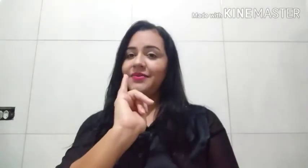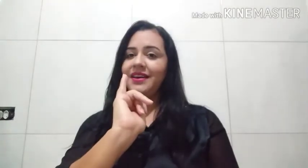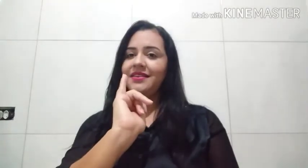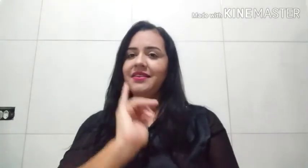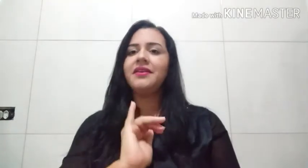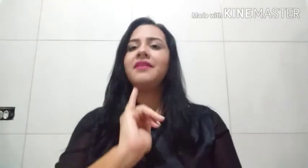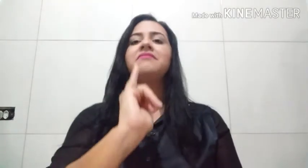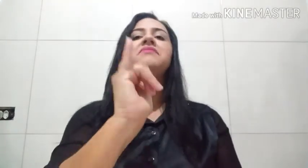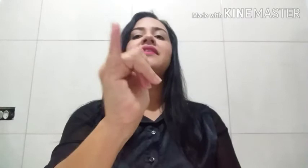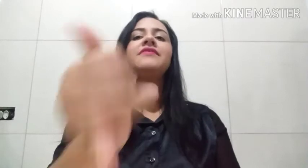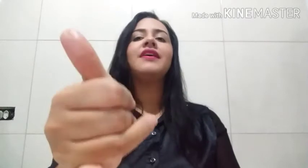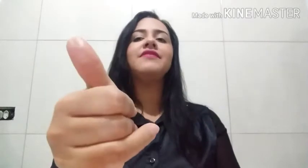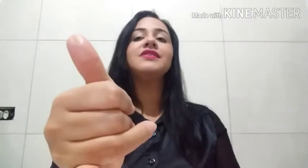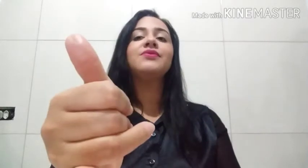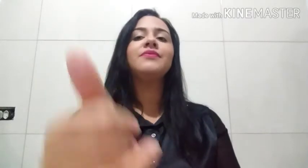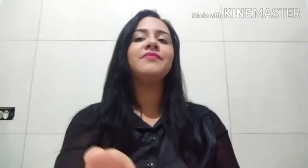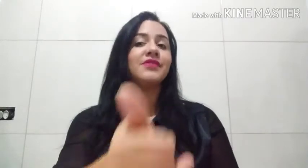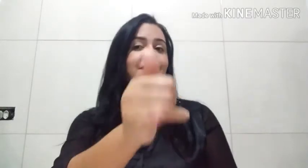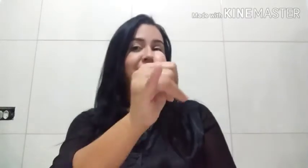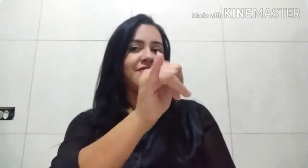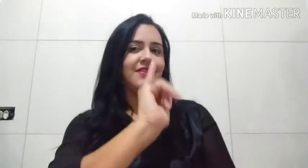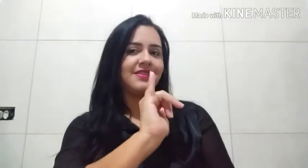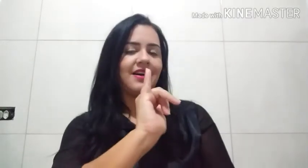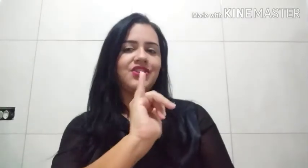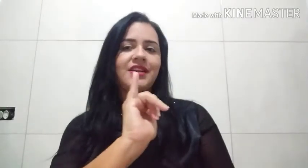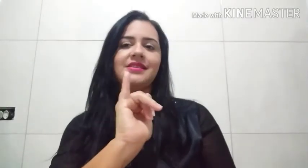né? Aviso, você me avisa a direção.